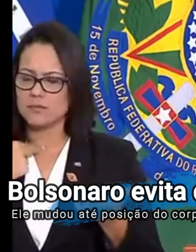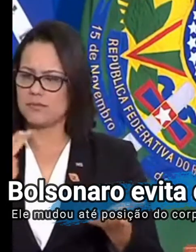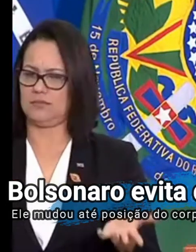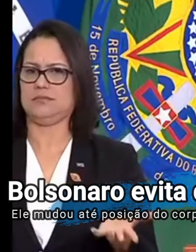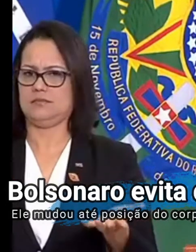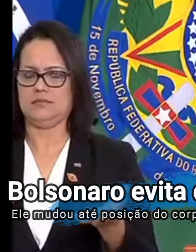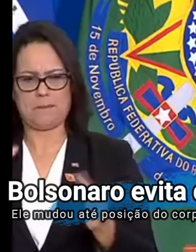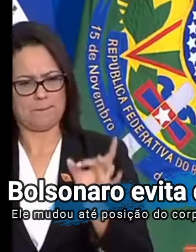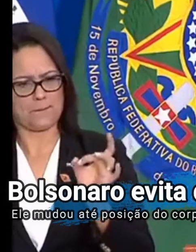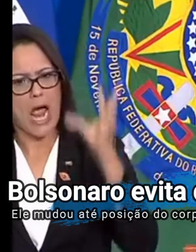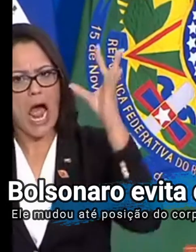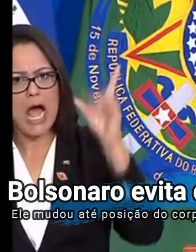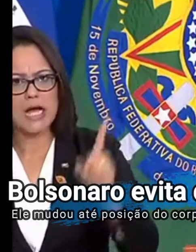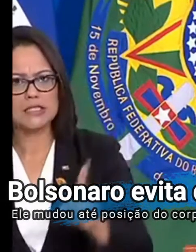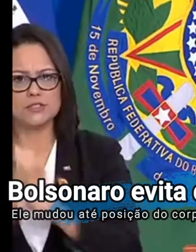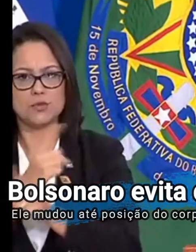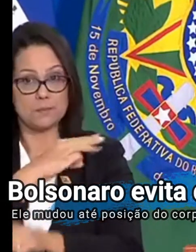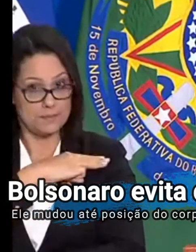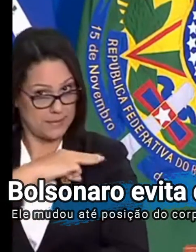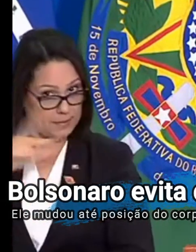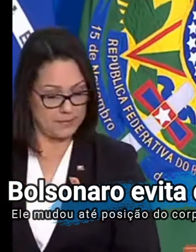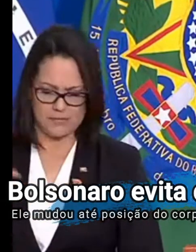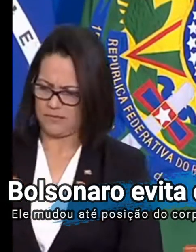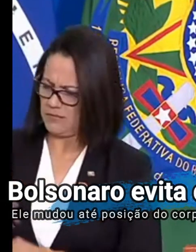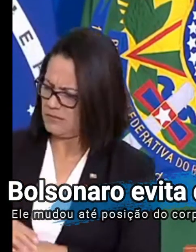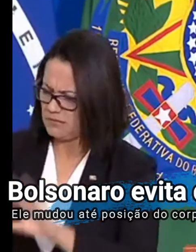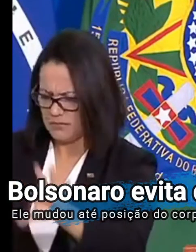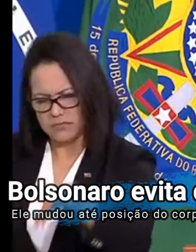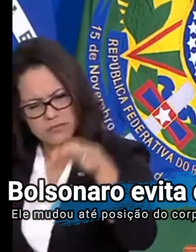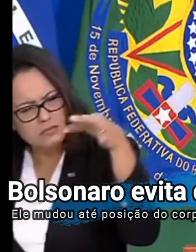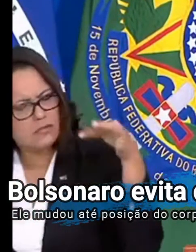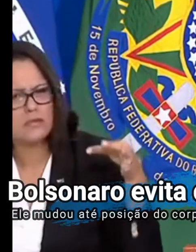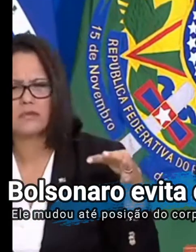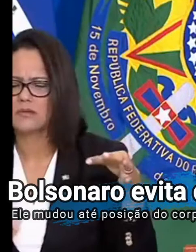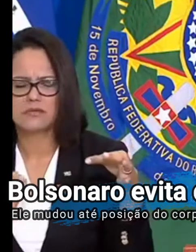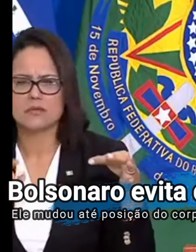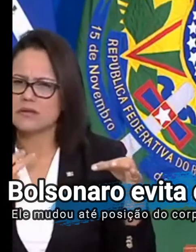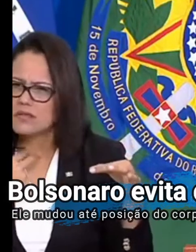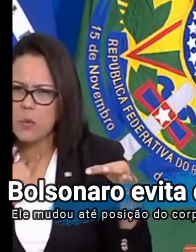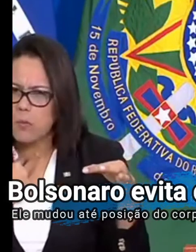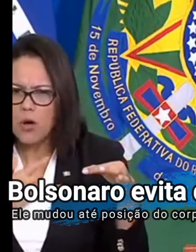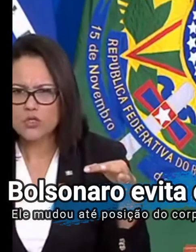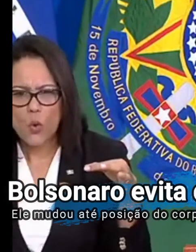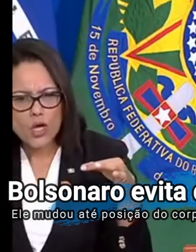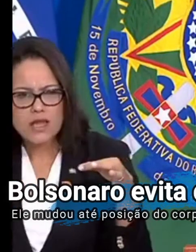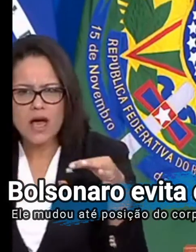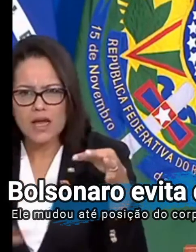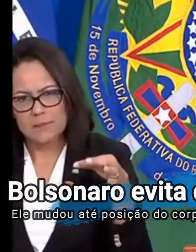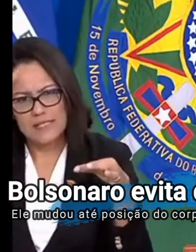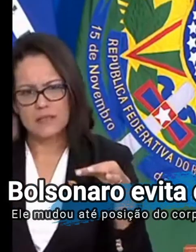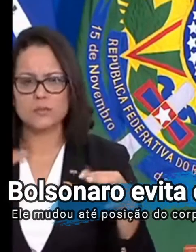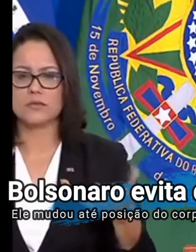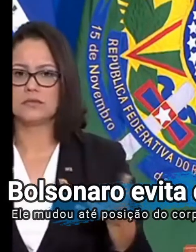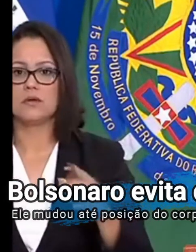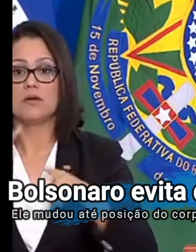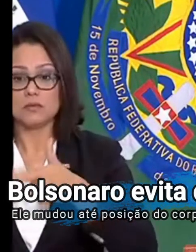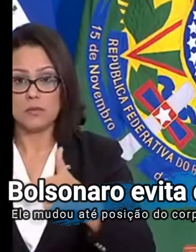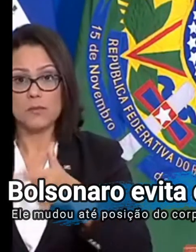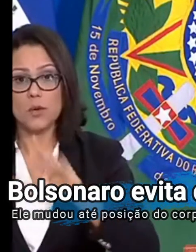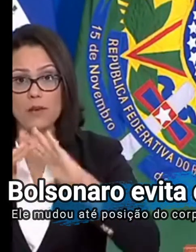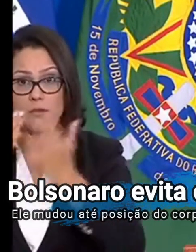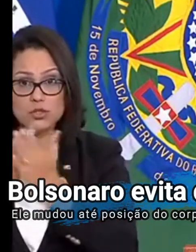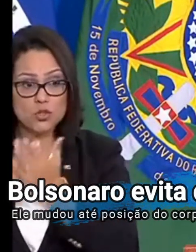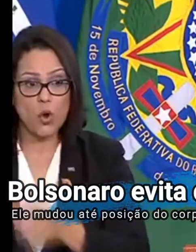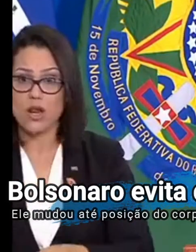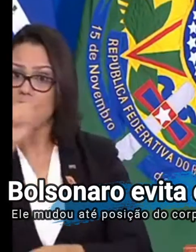descobriu esse mp que o problema de educacional daquela escola isso